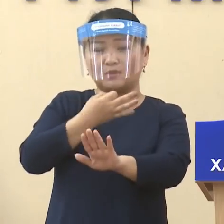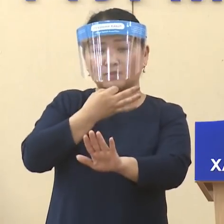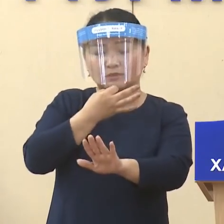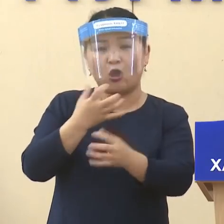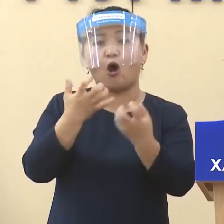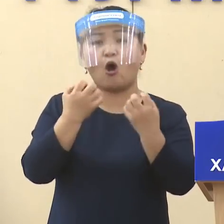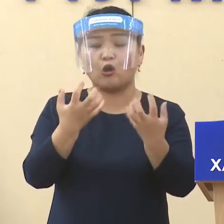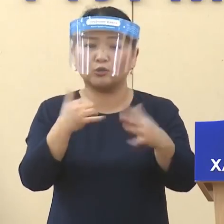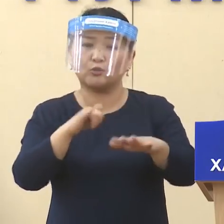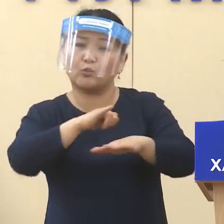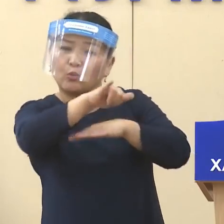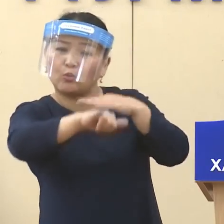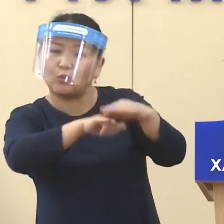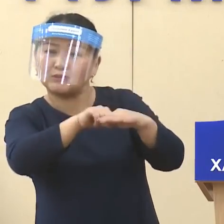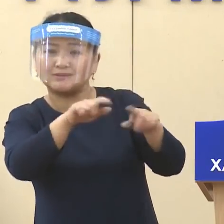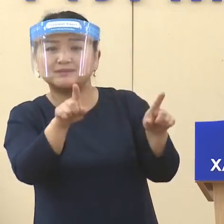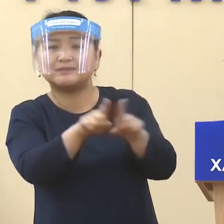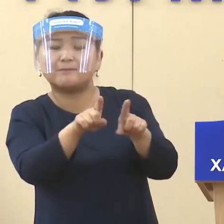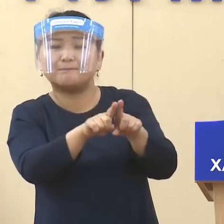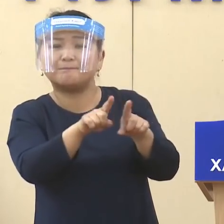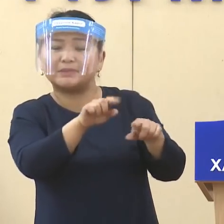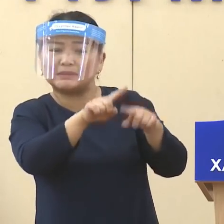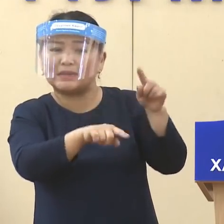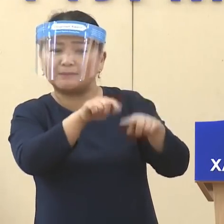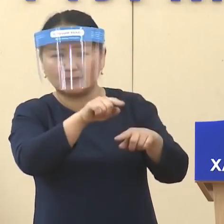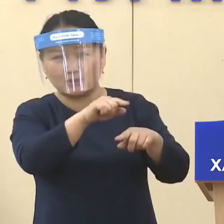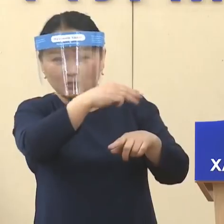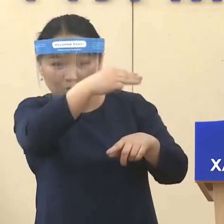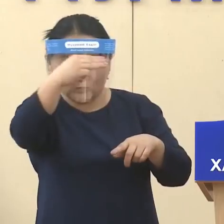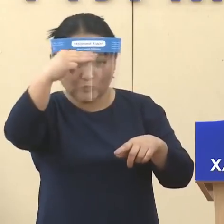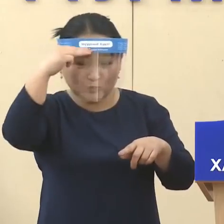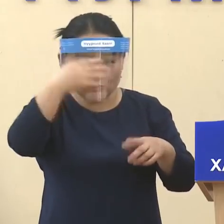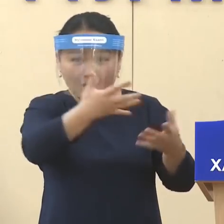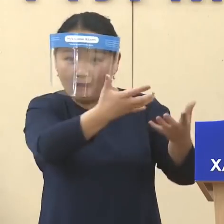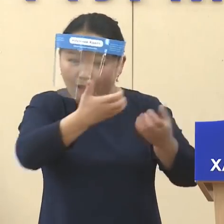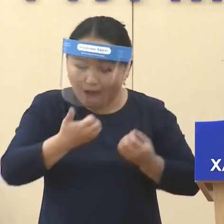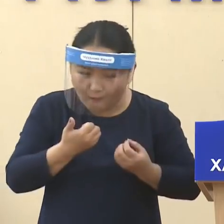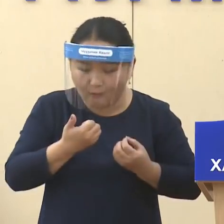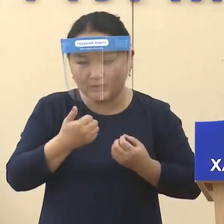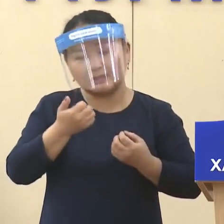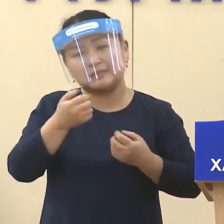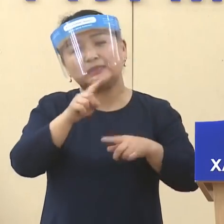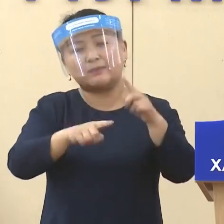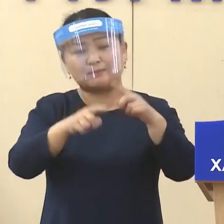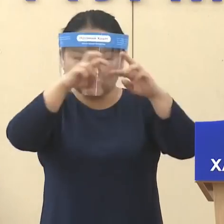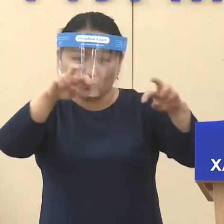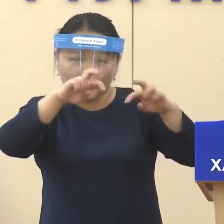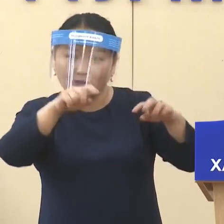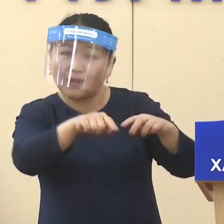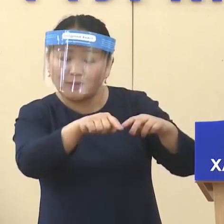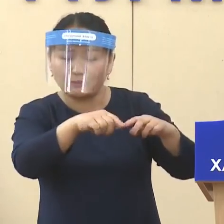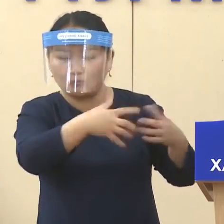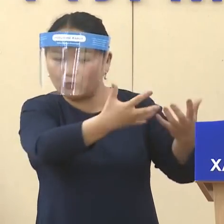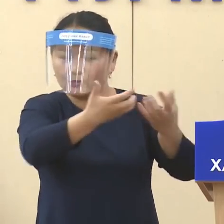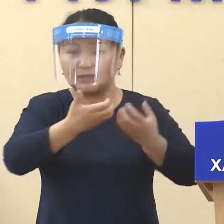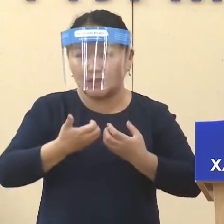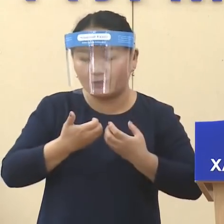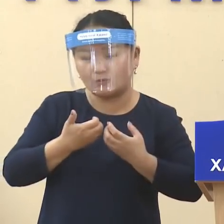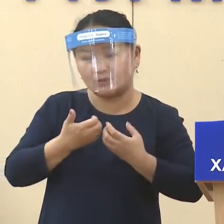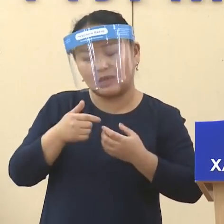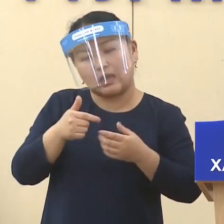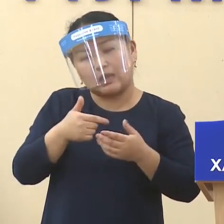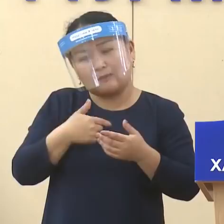олон улсад ямар одоо тэргуун дуршлаг байна, ямар хийгдсэн судалгааны ажлууд байна, манай улсад